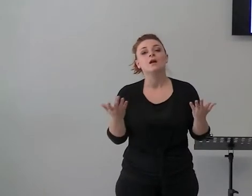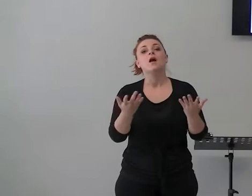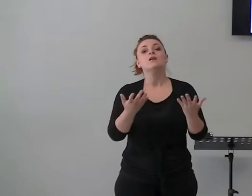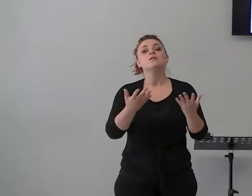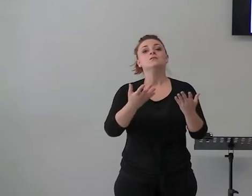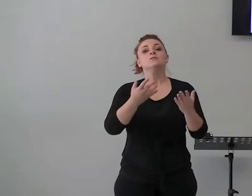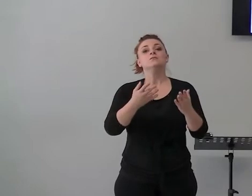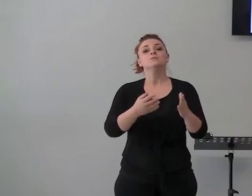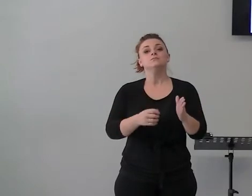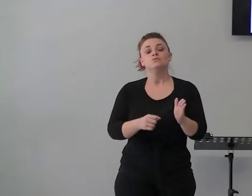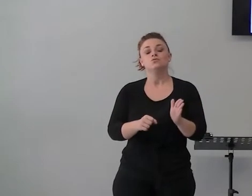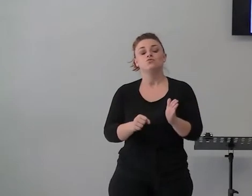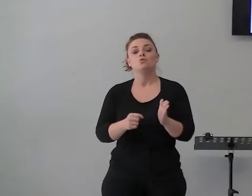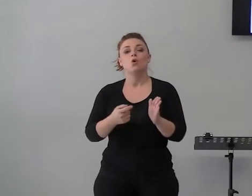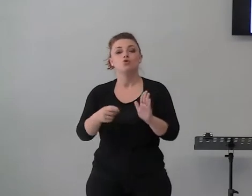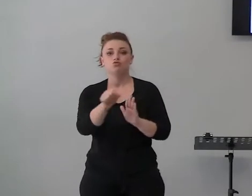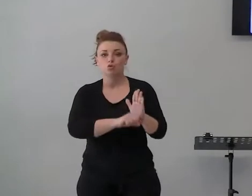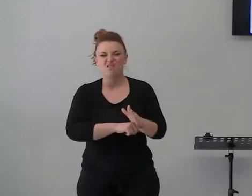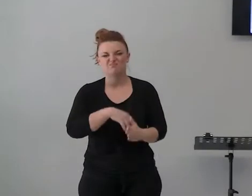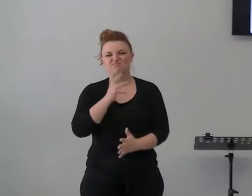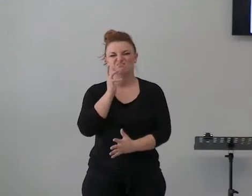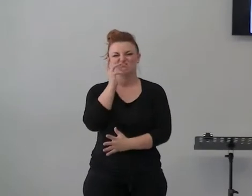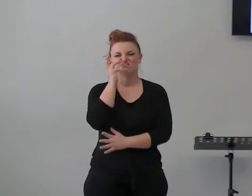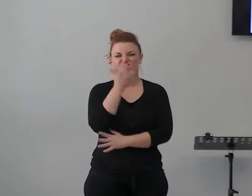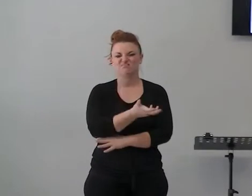fichi. E non può!